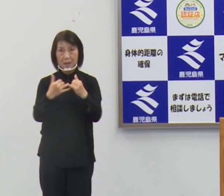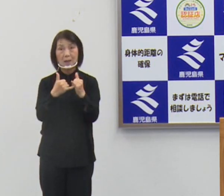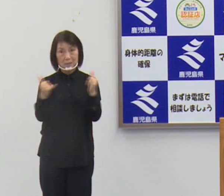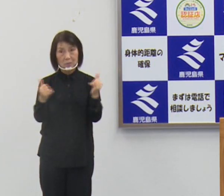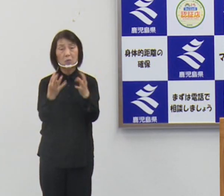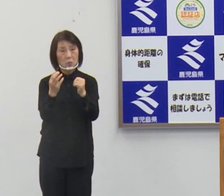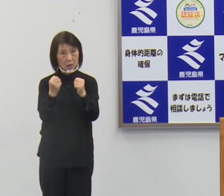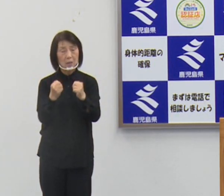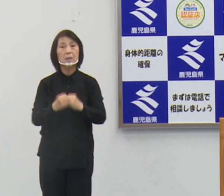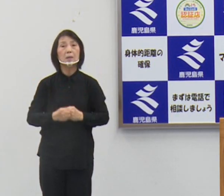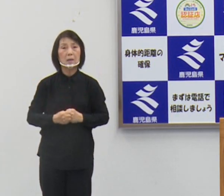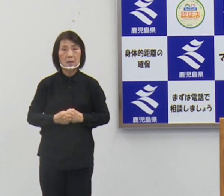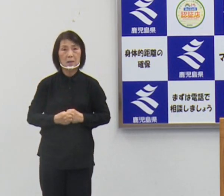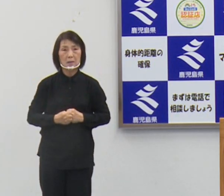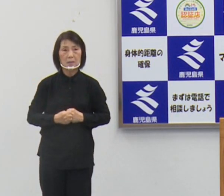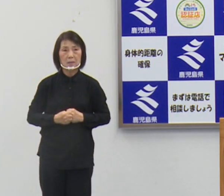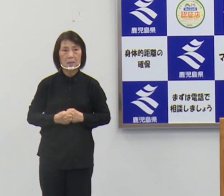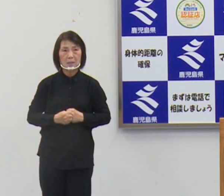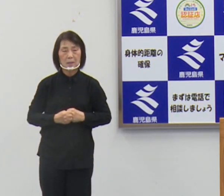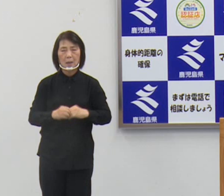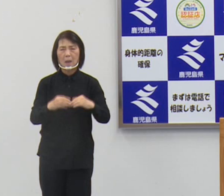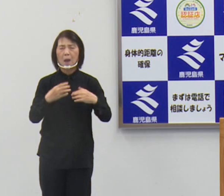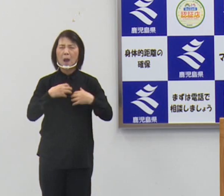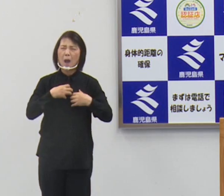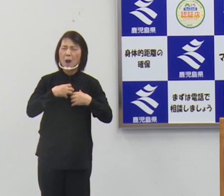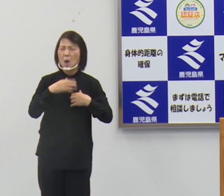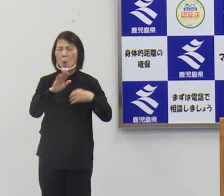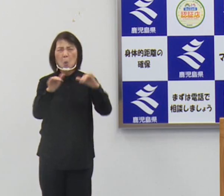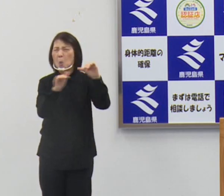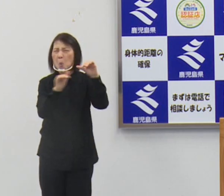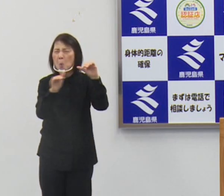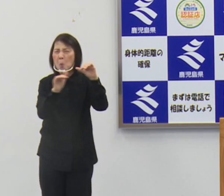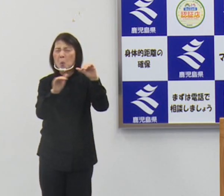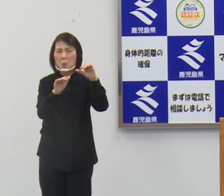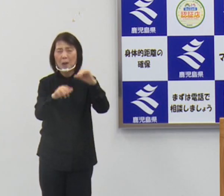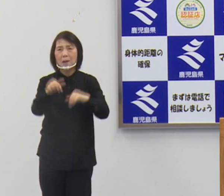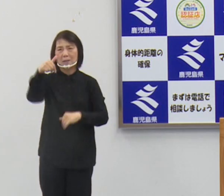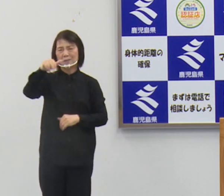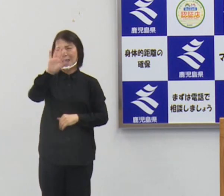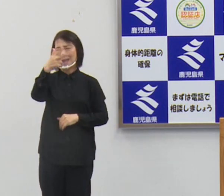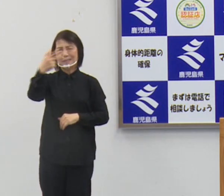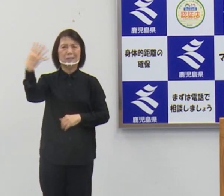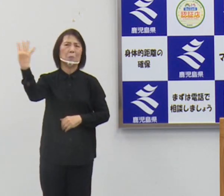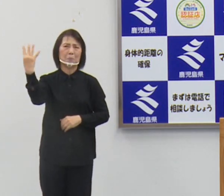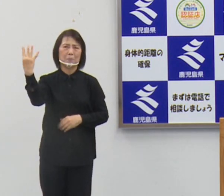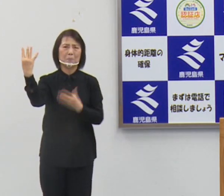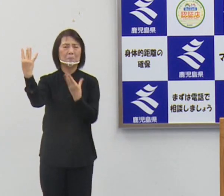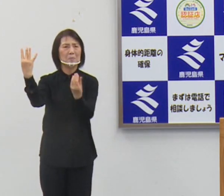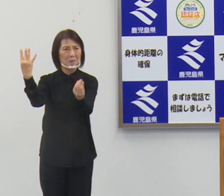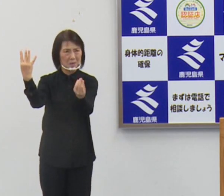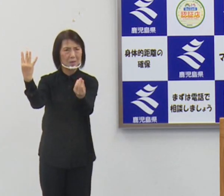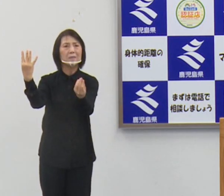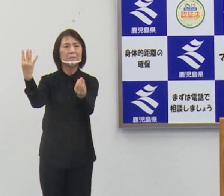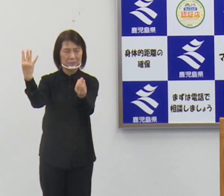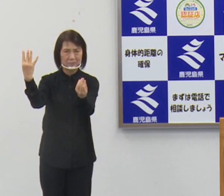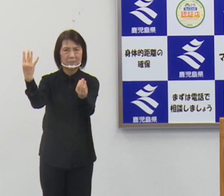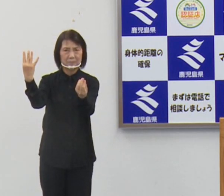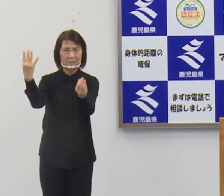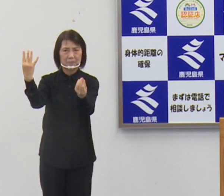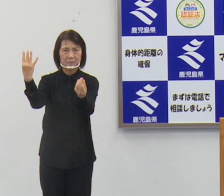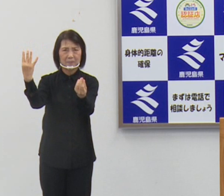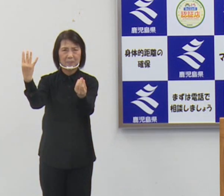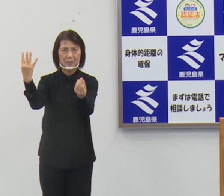人を超え、警戒指標ではステージ4の水準となっておりまして、決